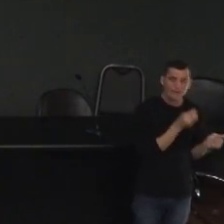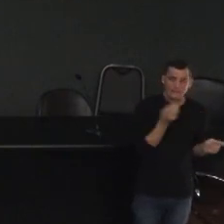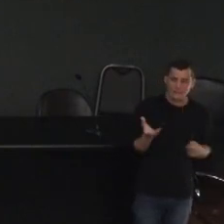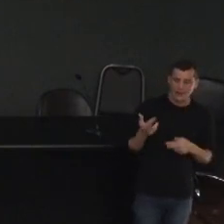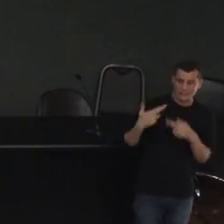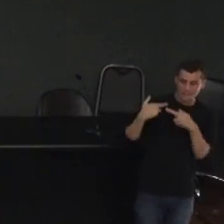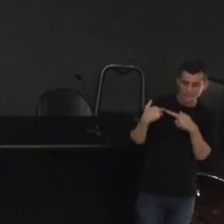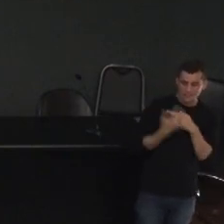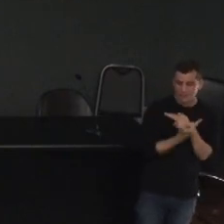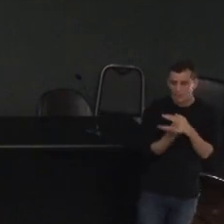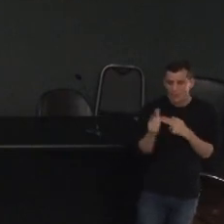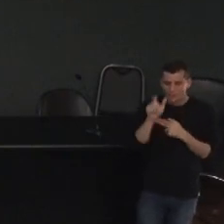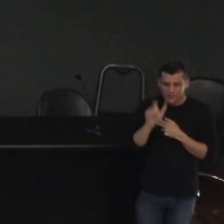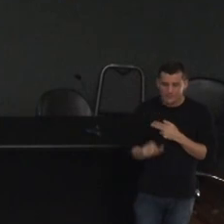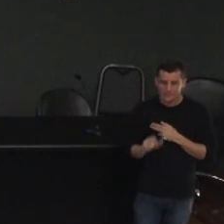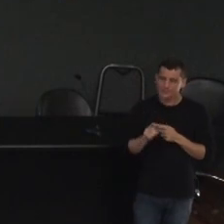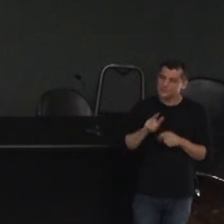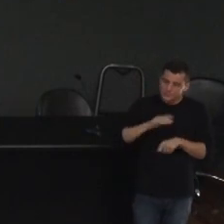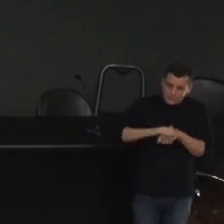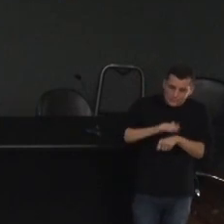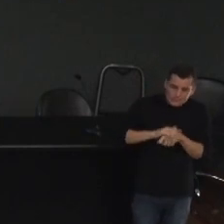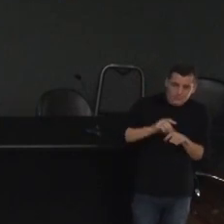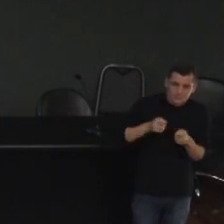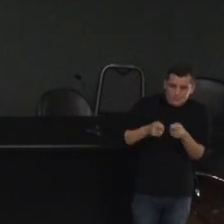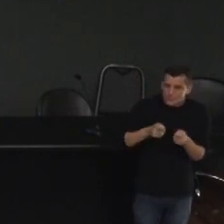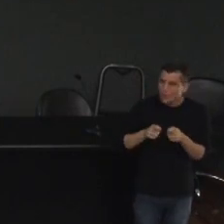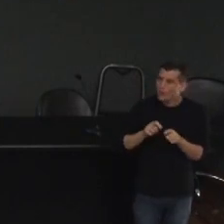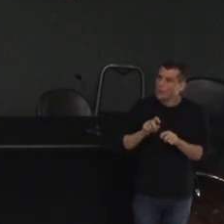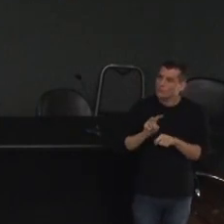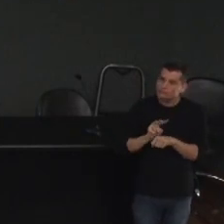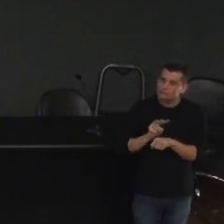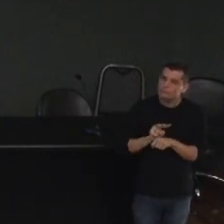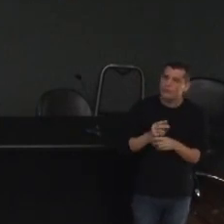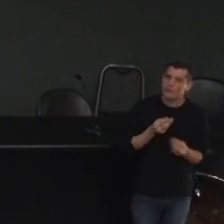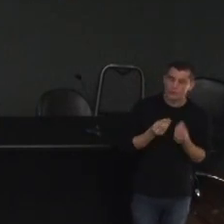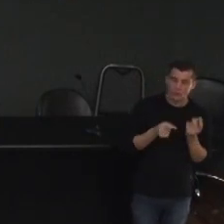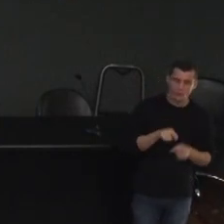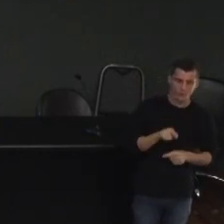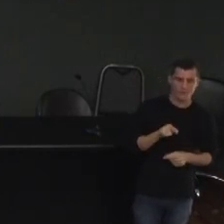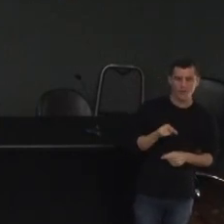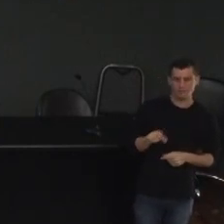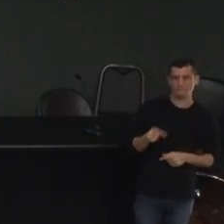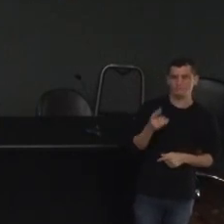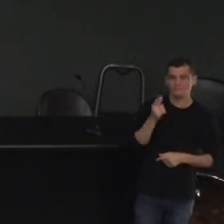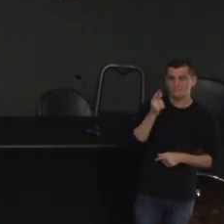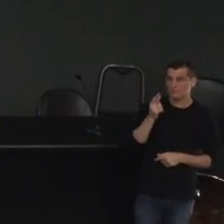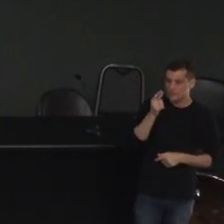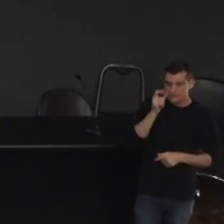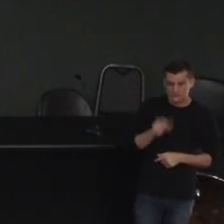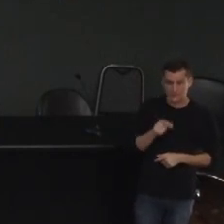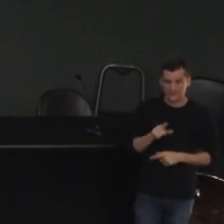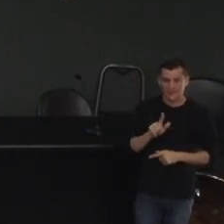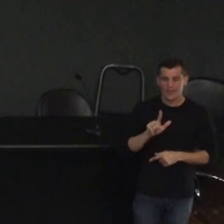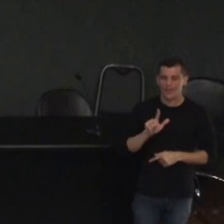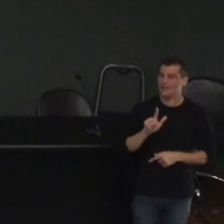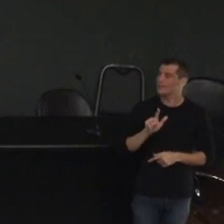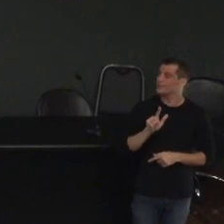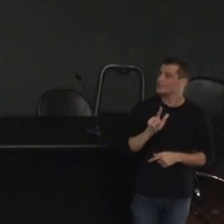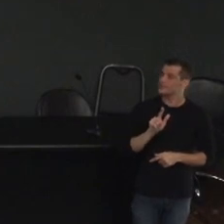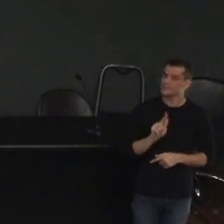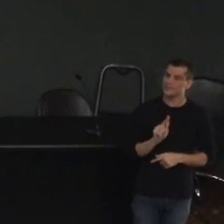estabelecem sanções mais rígidas do que a própria lgpd e isso é interessante né porque o contrato não